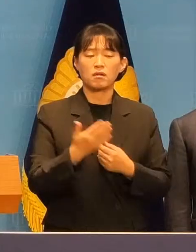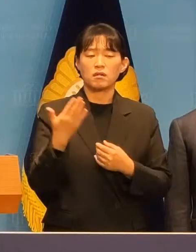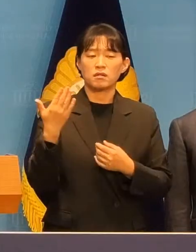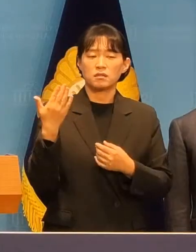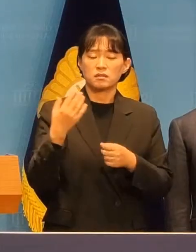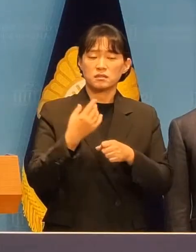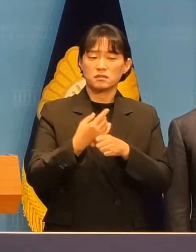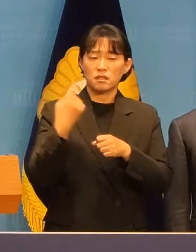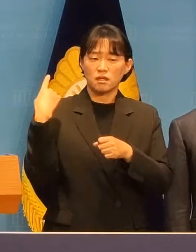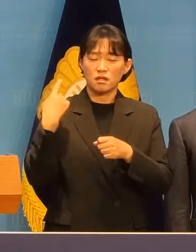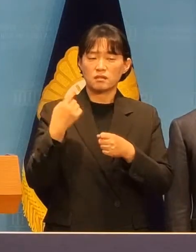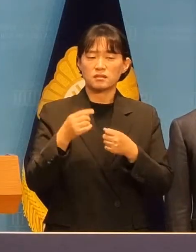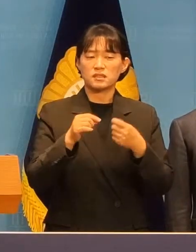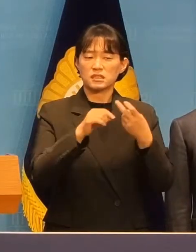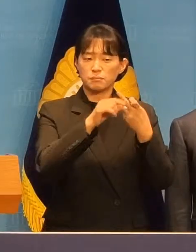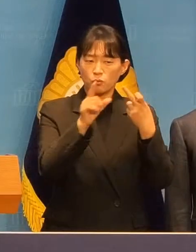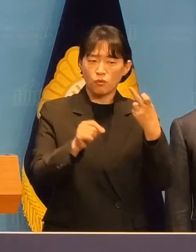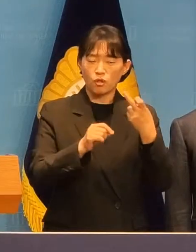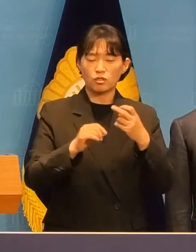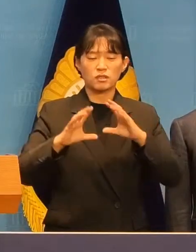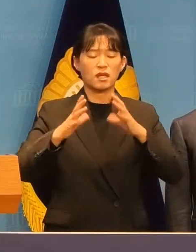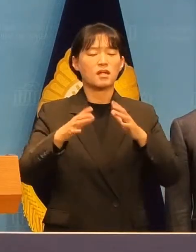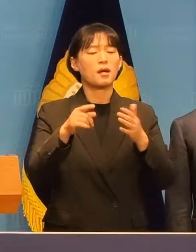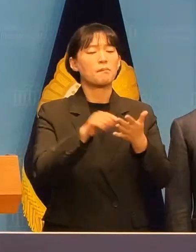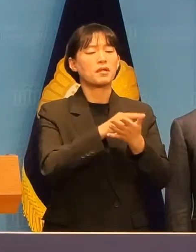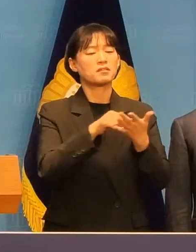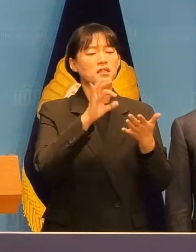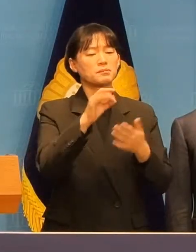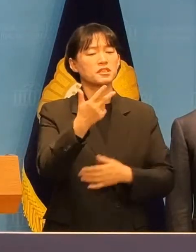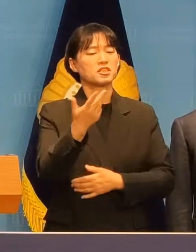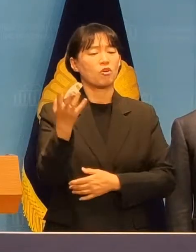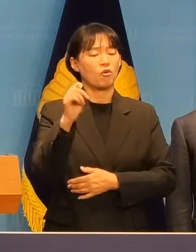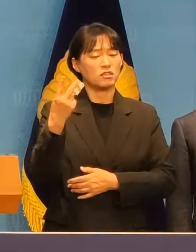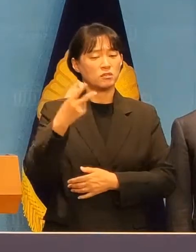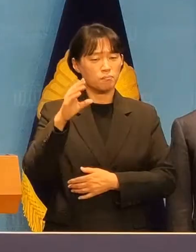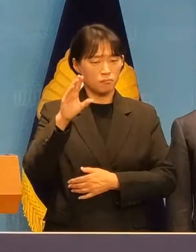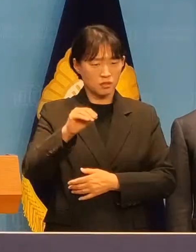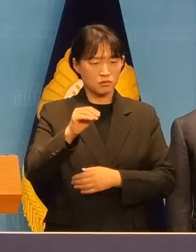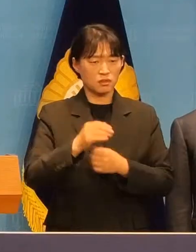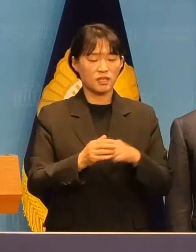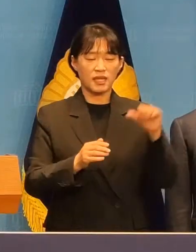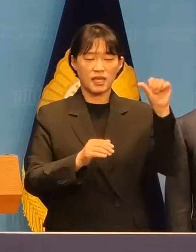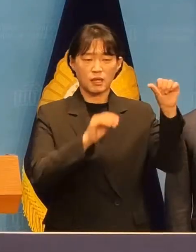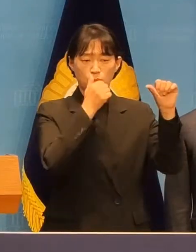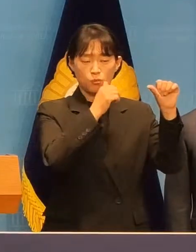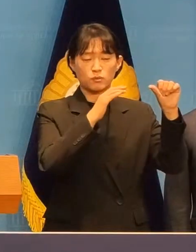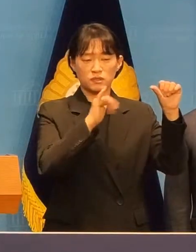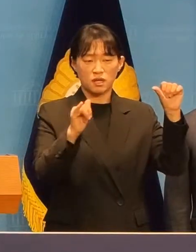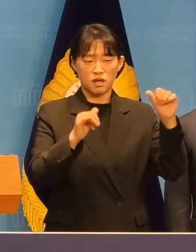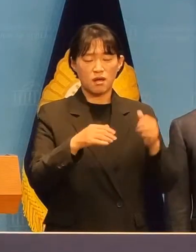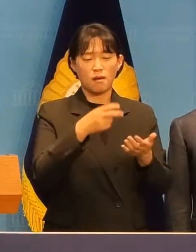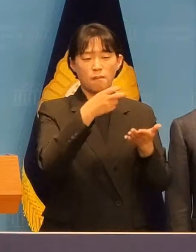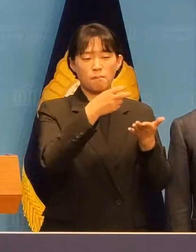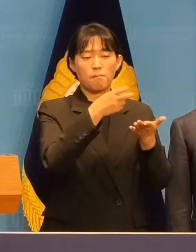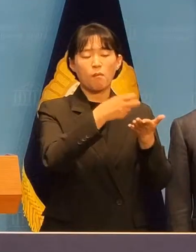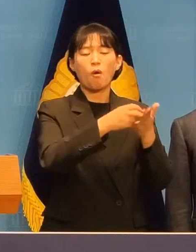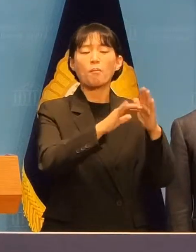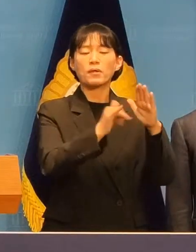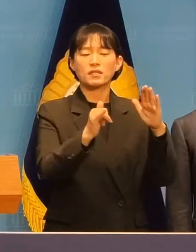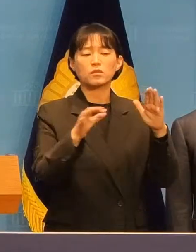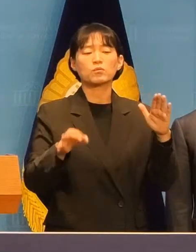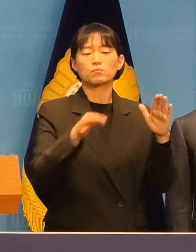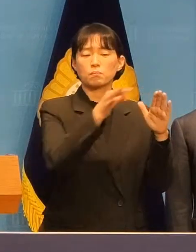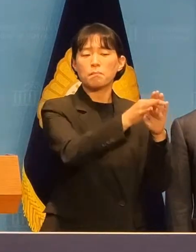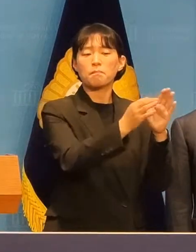12월 국가배상금 7억 2천만 원이 A 변호사 법무법인 앞으로